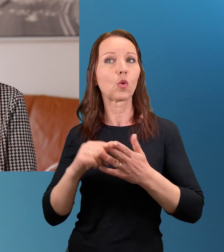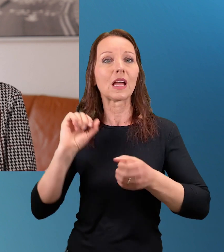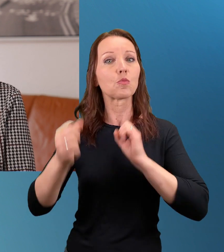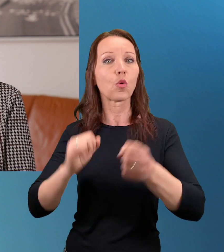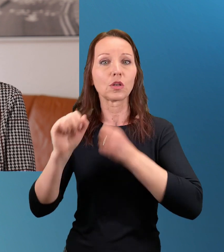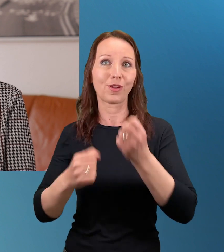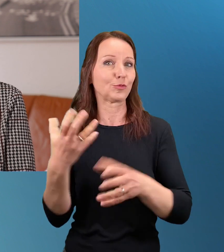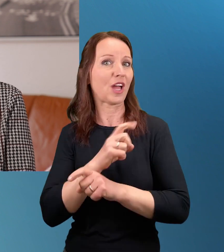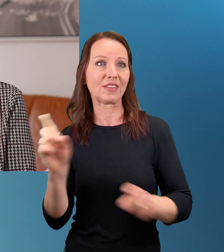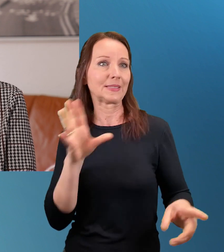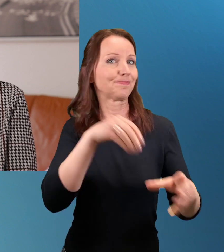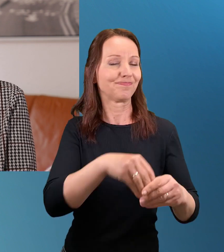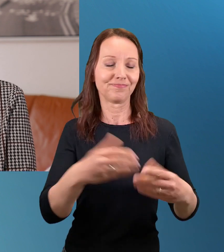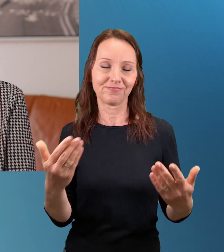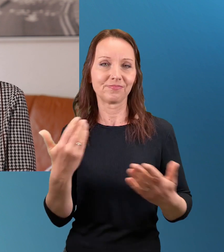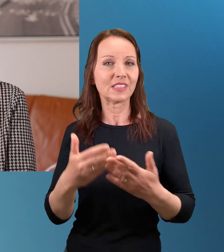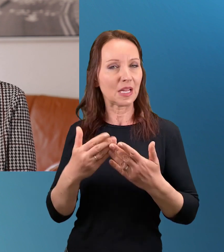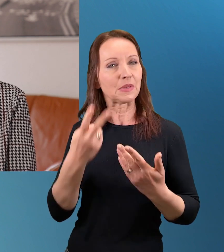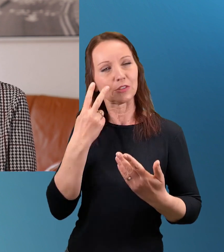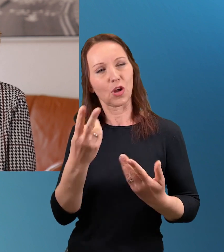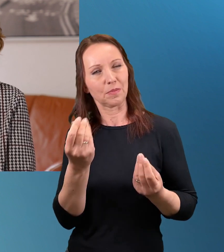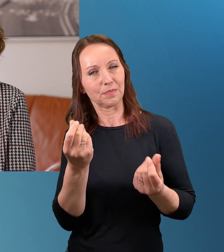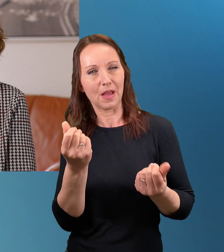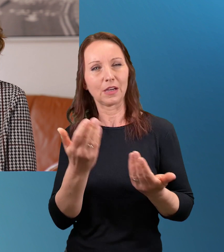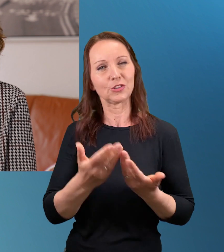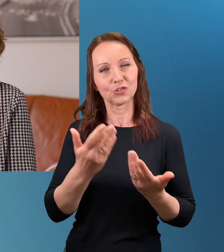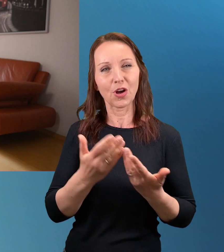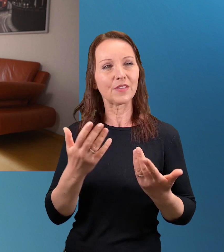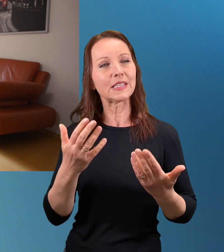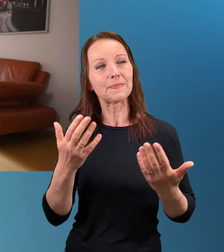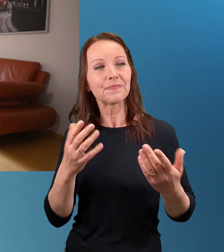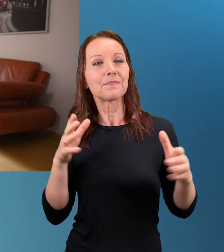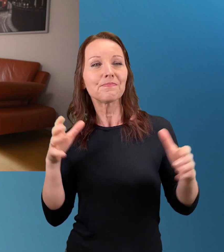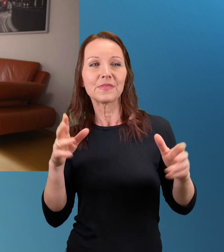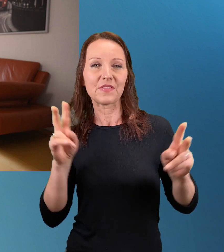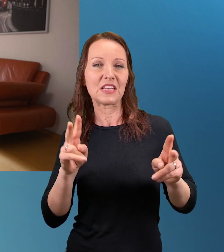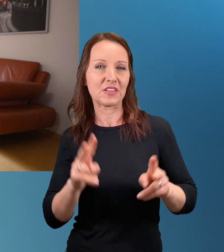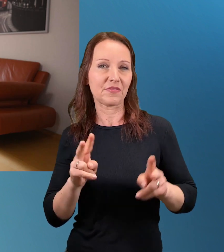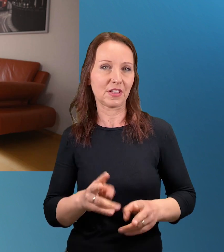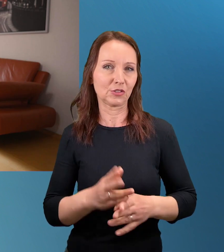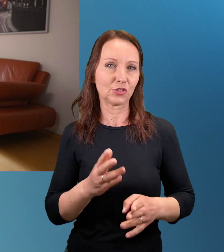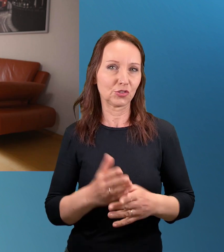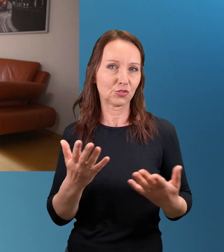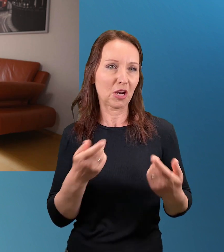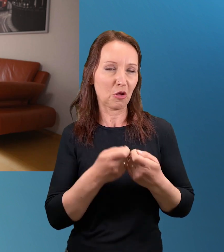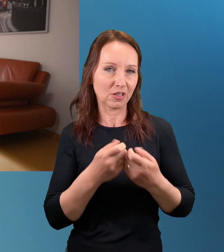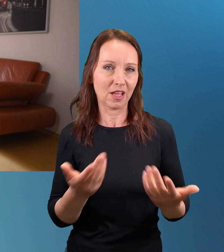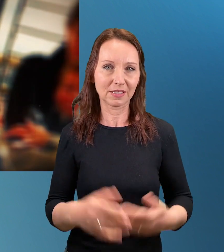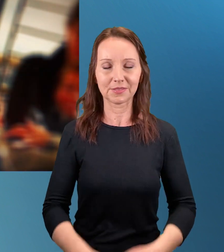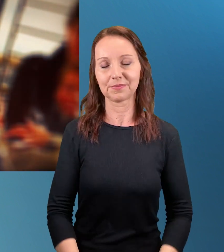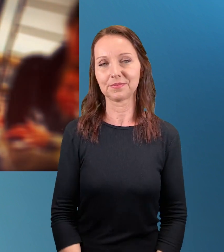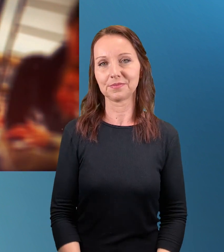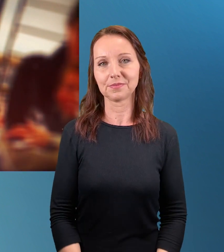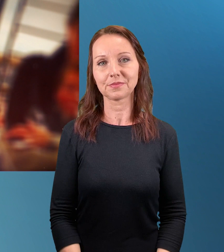gar nicht so in der Lage war. Da hat man das schon gemerkt, dass auch das so zurückgeht mit anderen Kontakten.